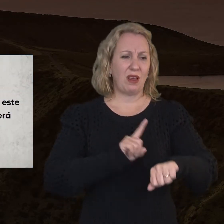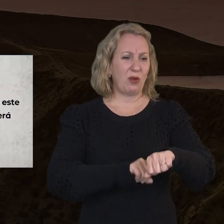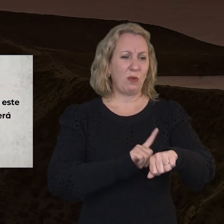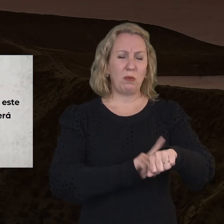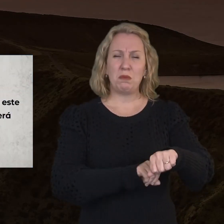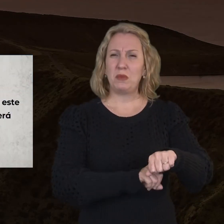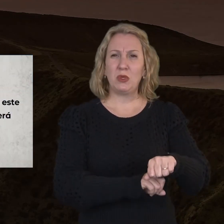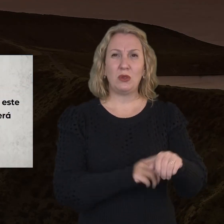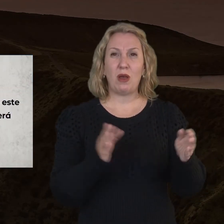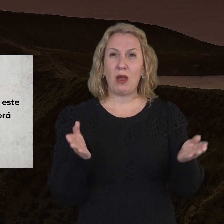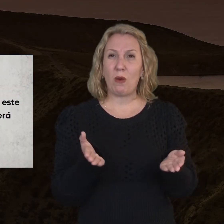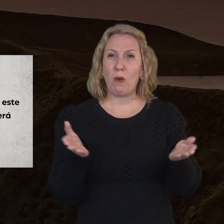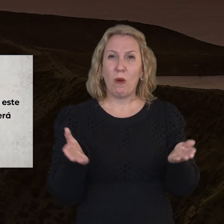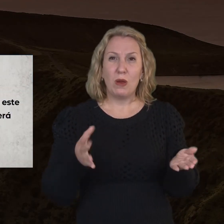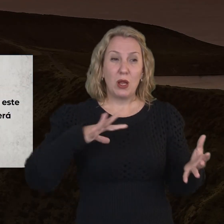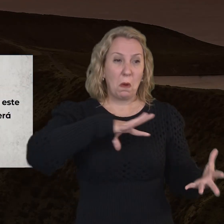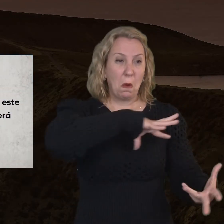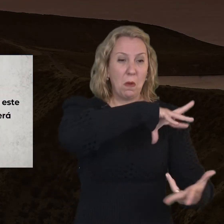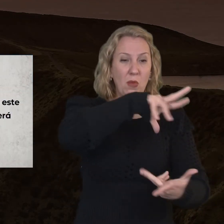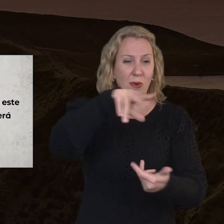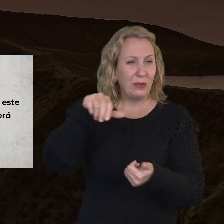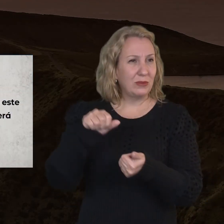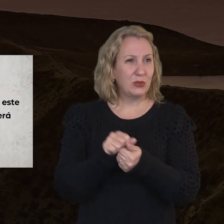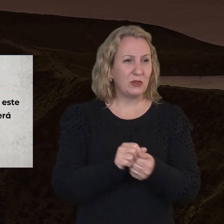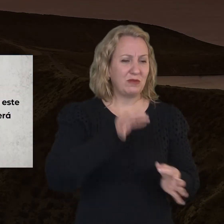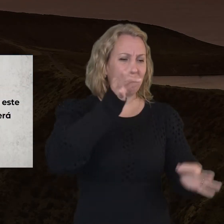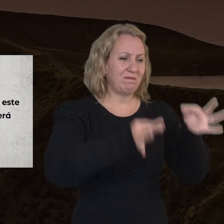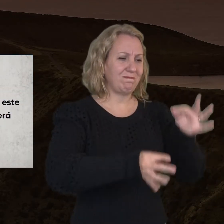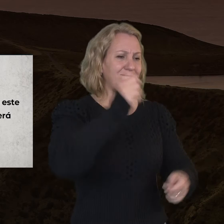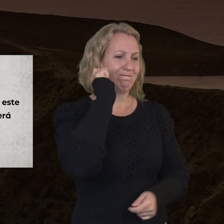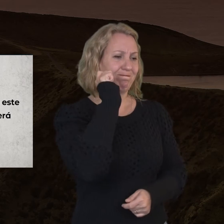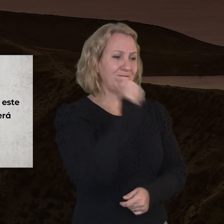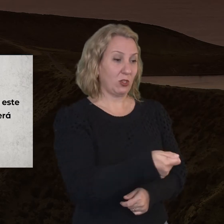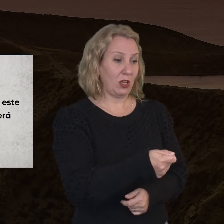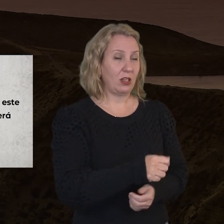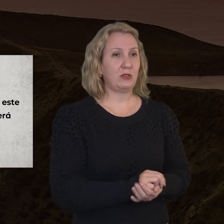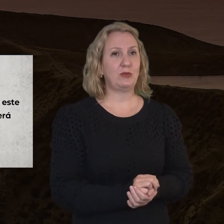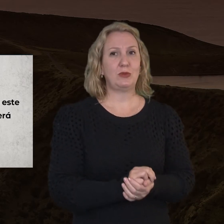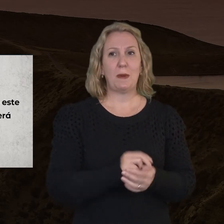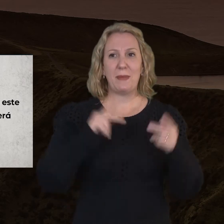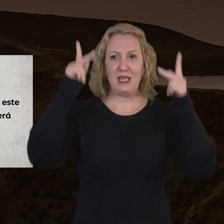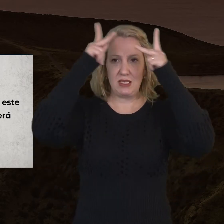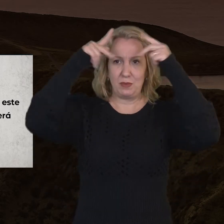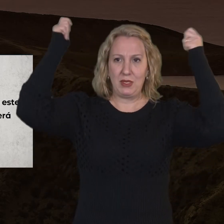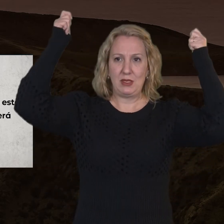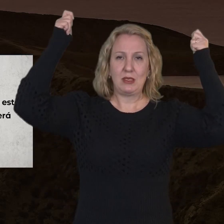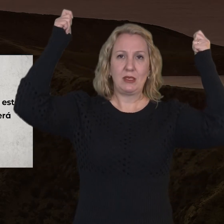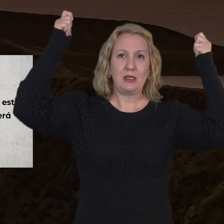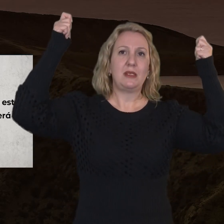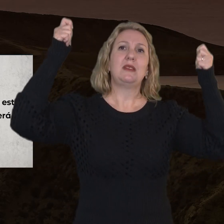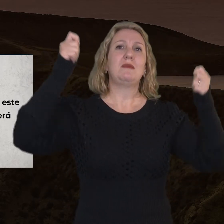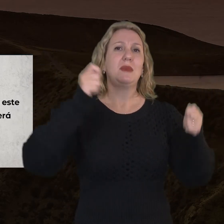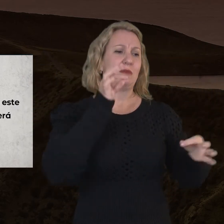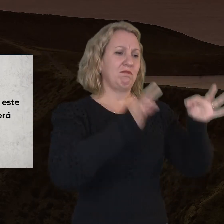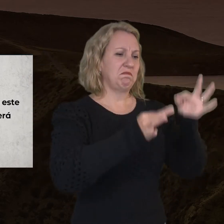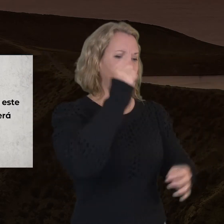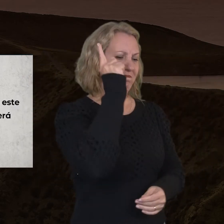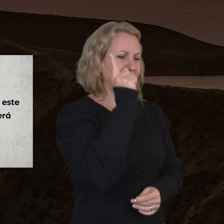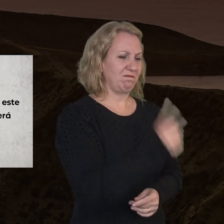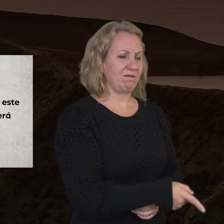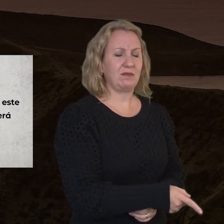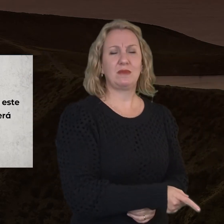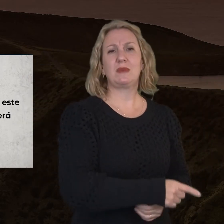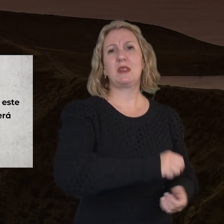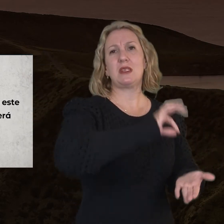e agora o seu príncipe será expulso bom então no versículo